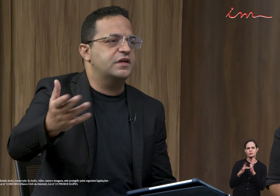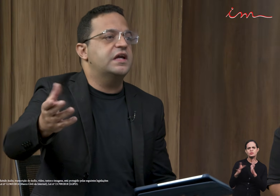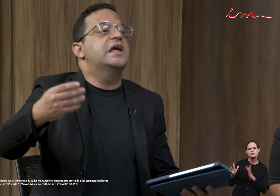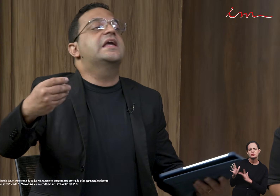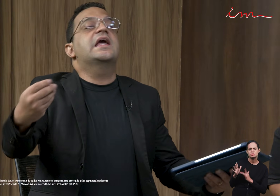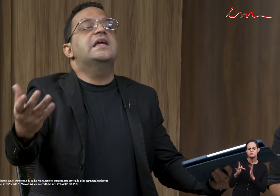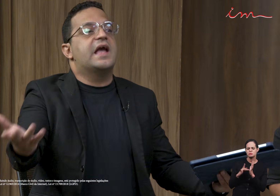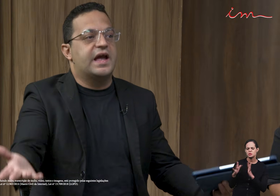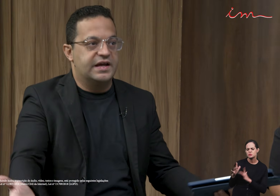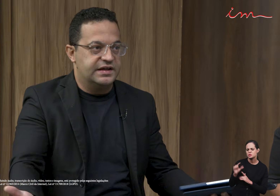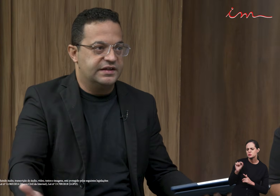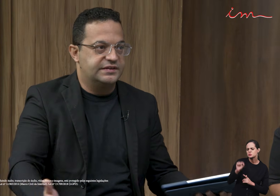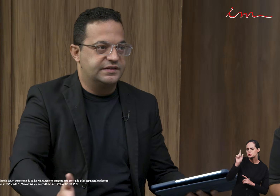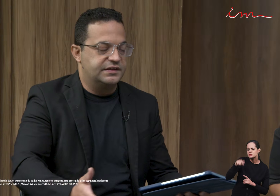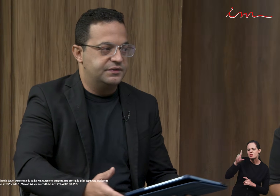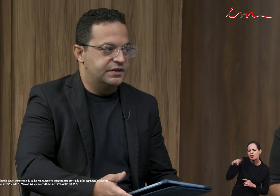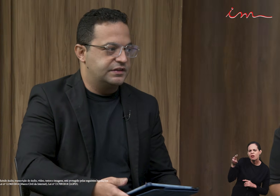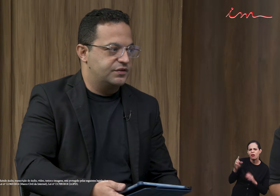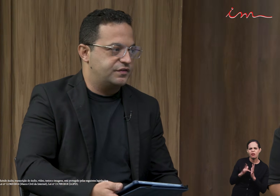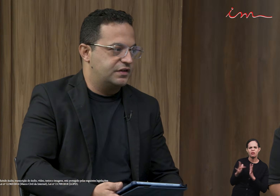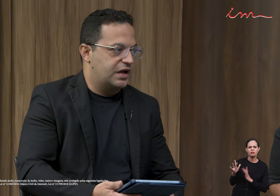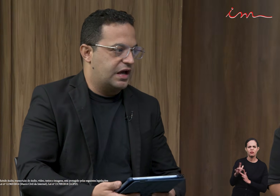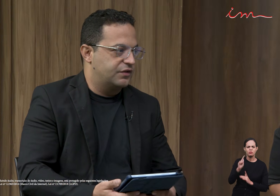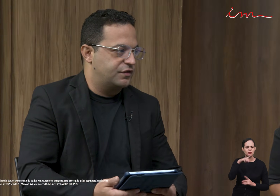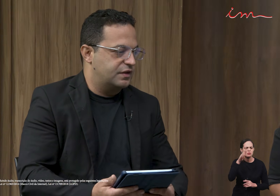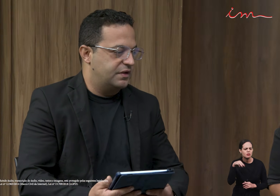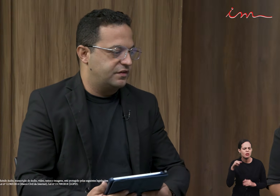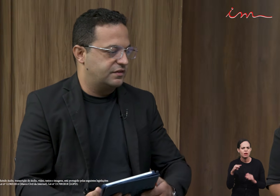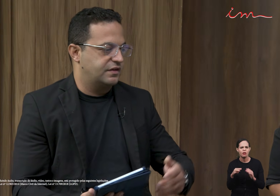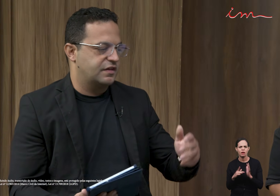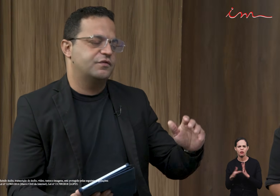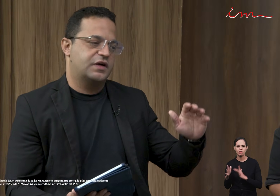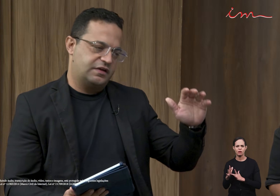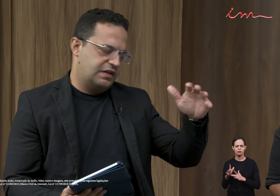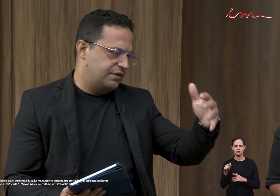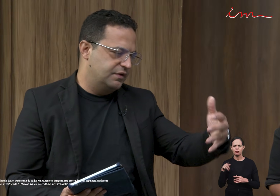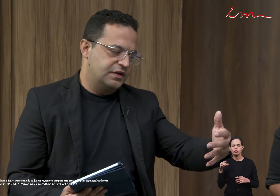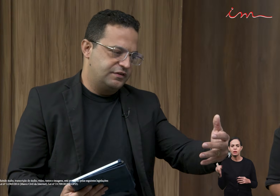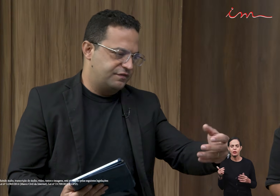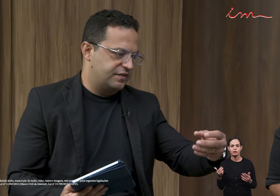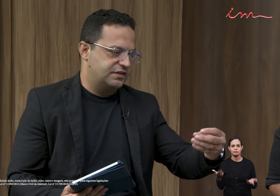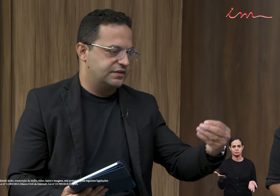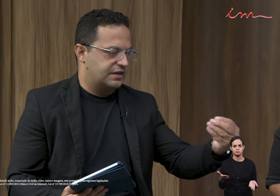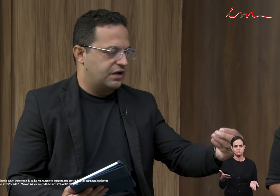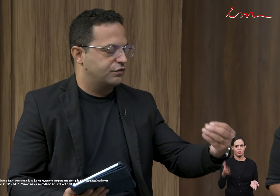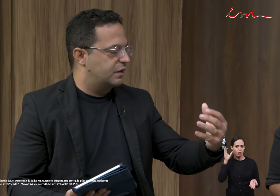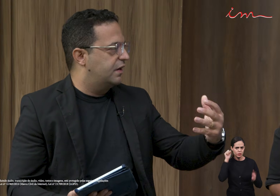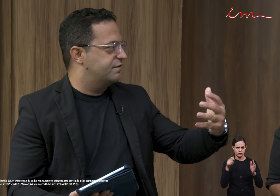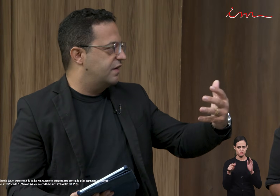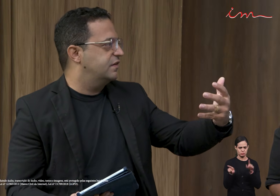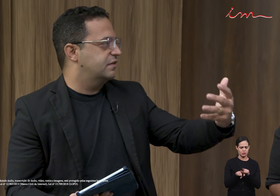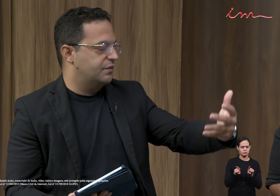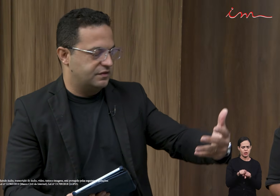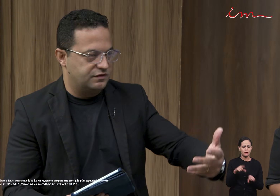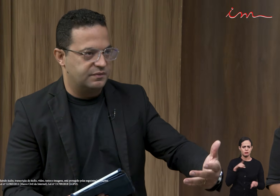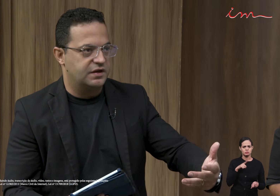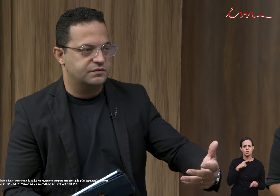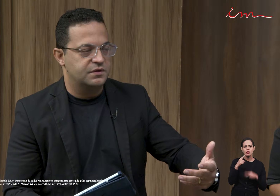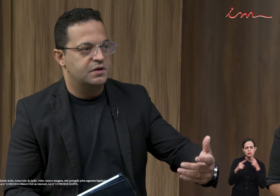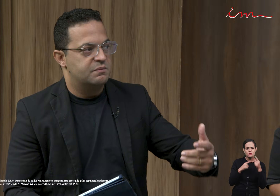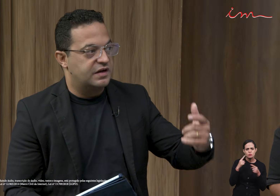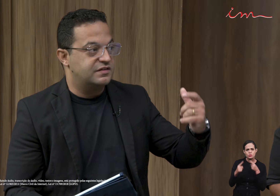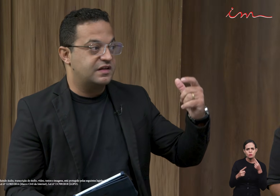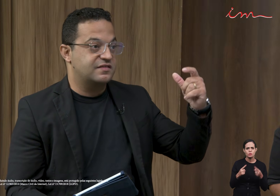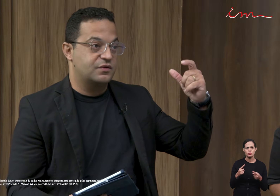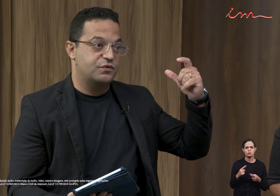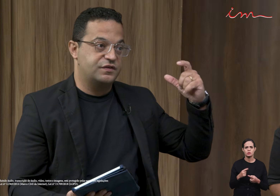Mas de Deus, quem é? quem é? Entendeu? Então, assim, a nossa mente, a gente tem que estar focado, claro, de facilitar, nosso trabalho é facilitar o